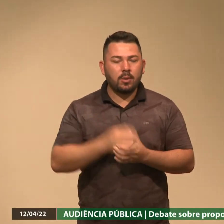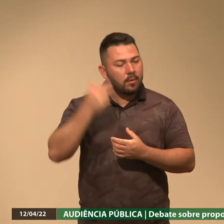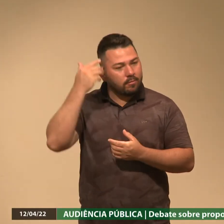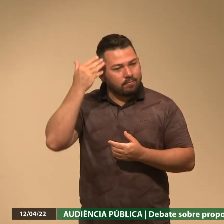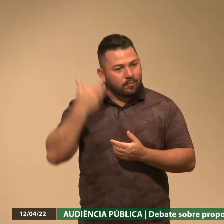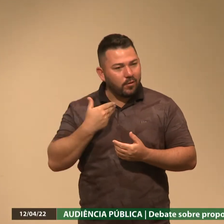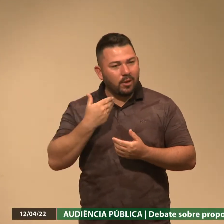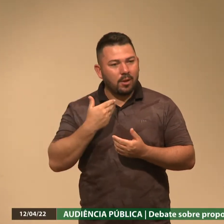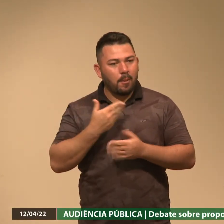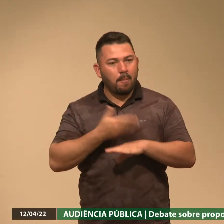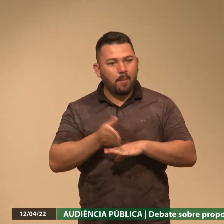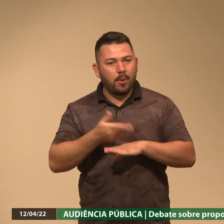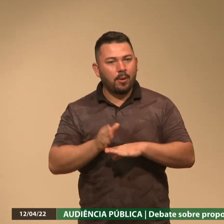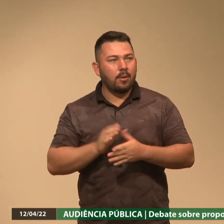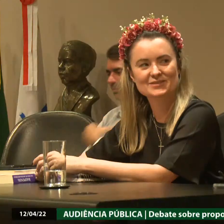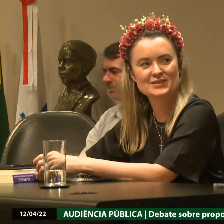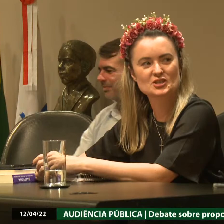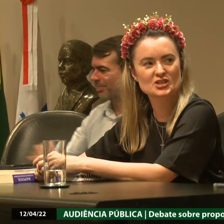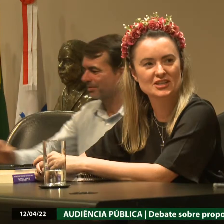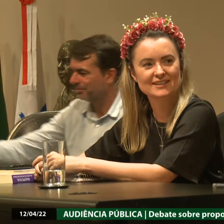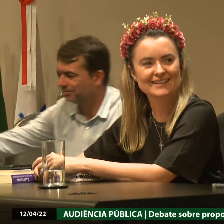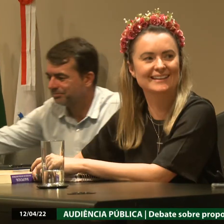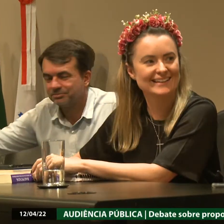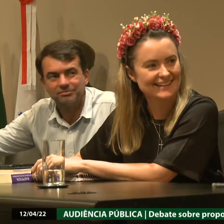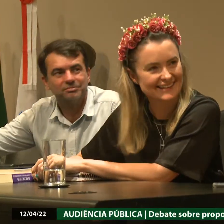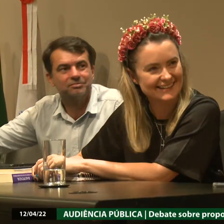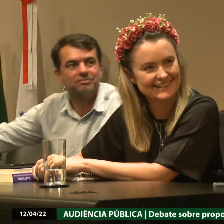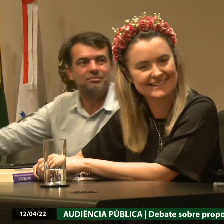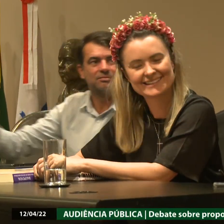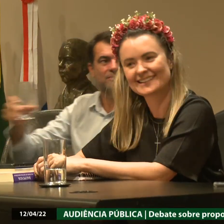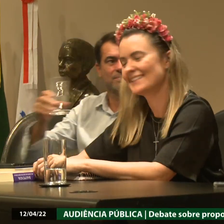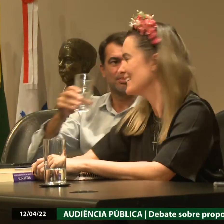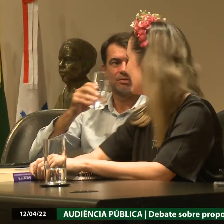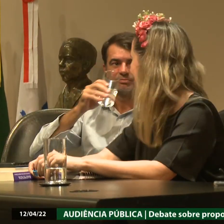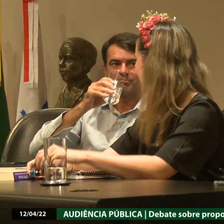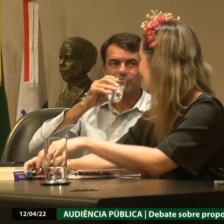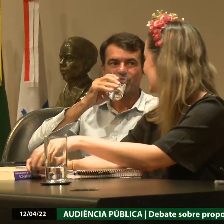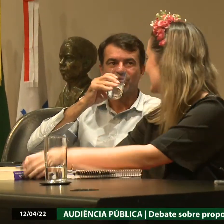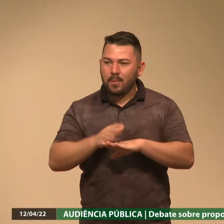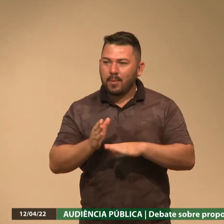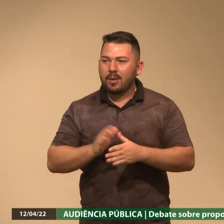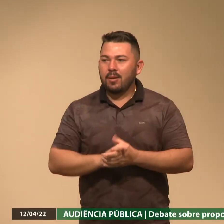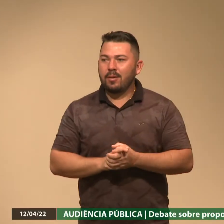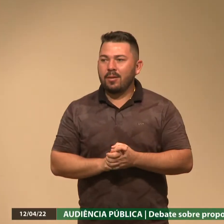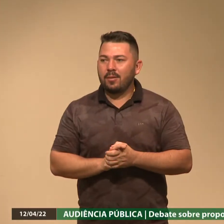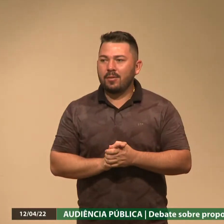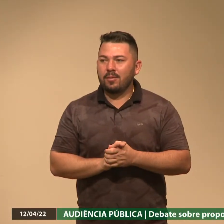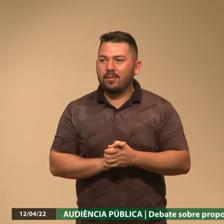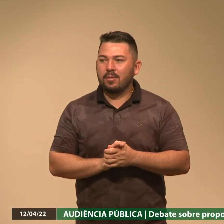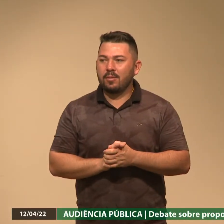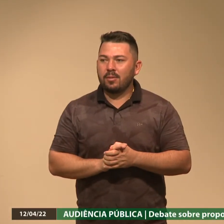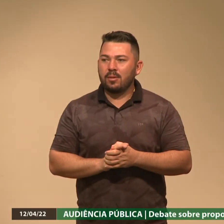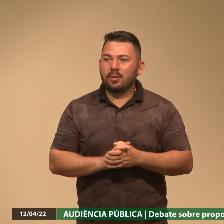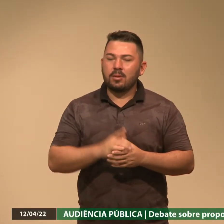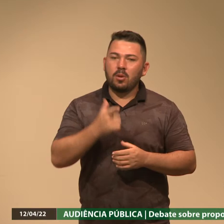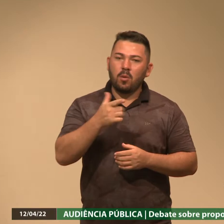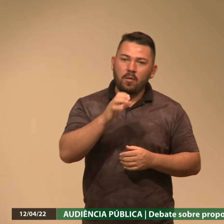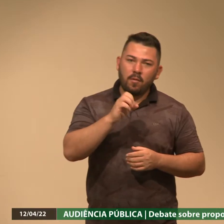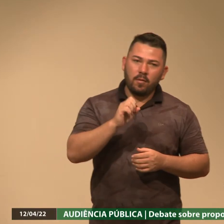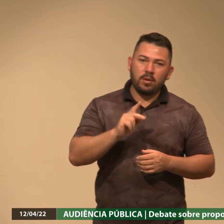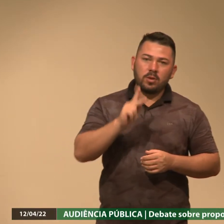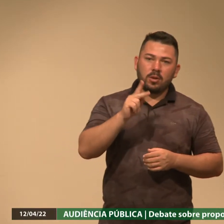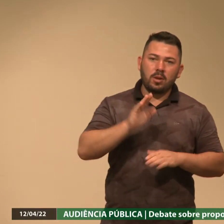branco eu entrei aqui dentro aqui há 3 anos atrás não tava assim dessa cor agora a geada bateu em cima são 20 kg a